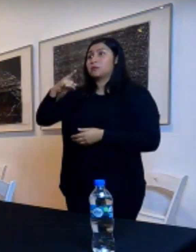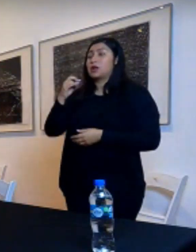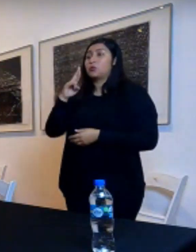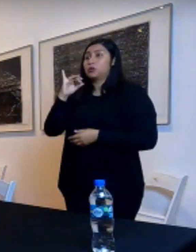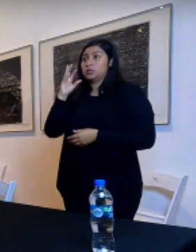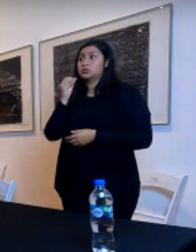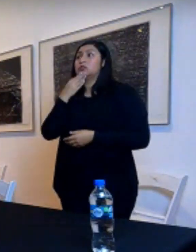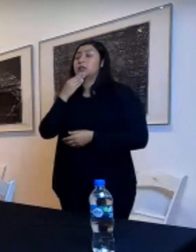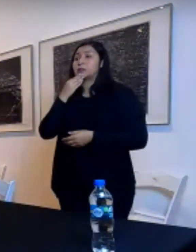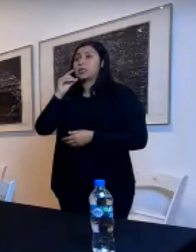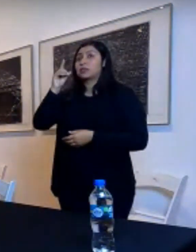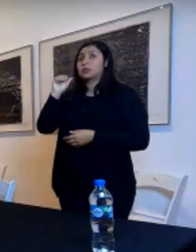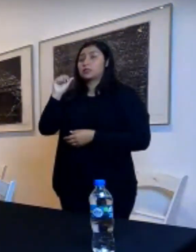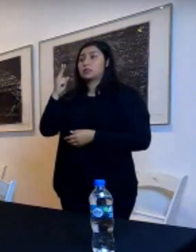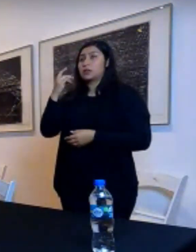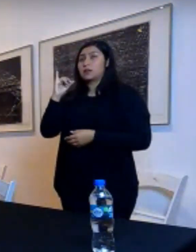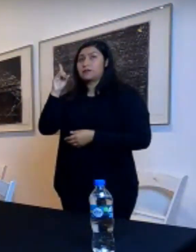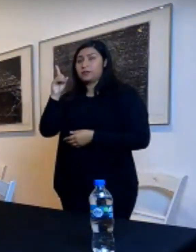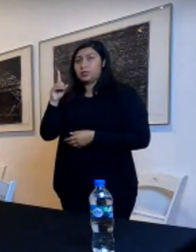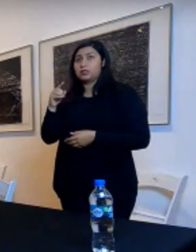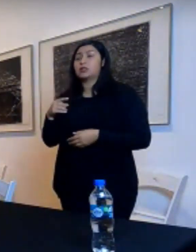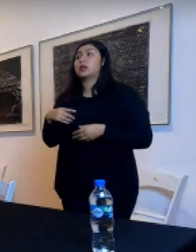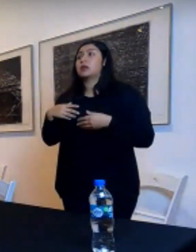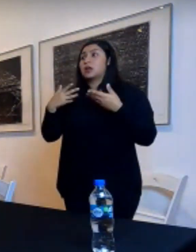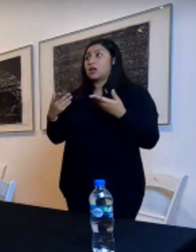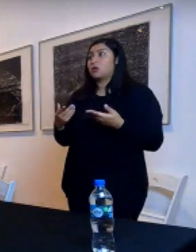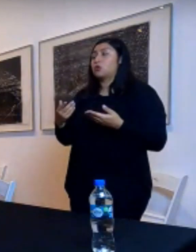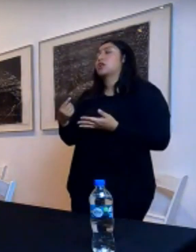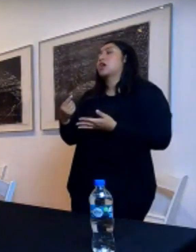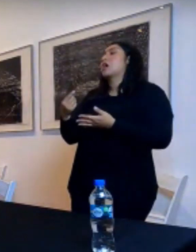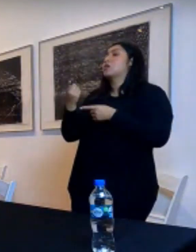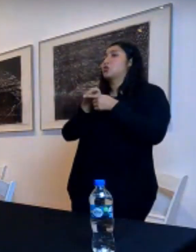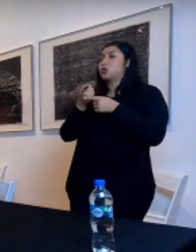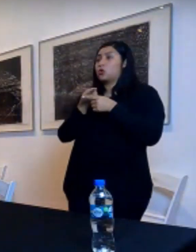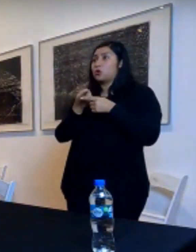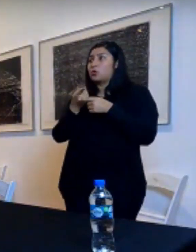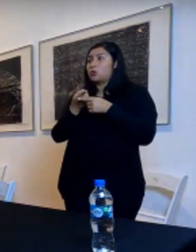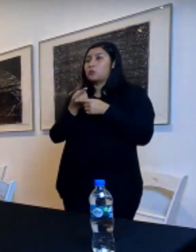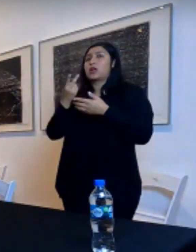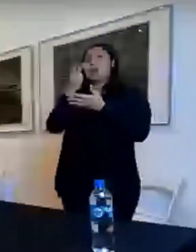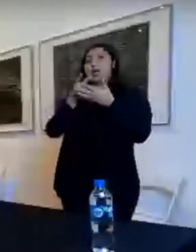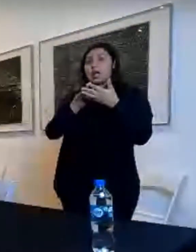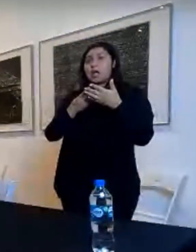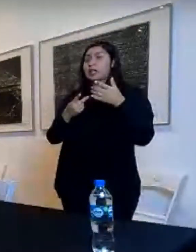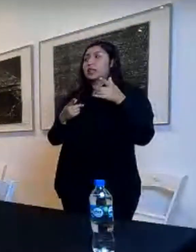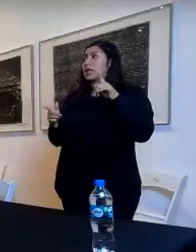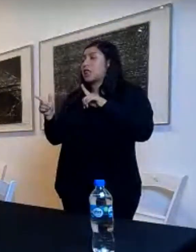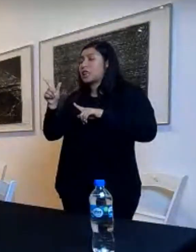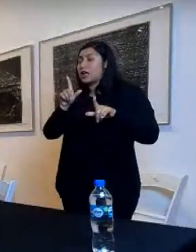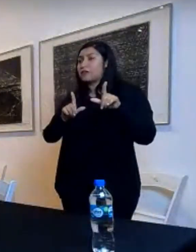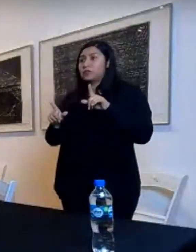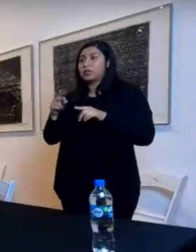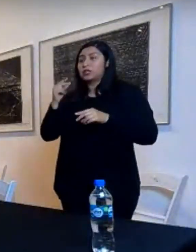Dobson para hablarnos sobre Barrio Arte, Laboratorio Creativo Barrio Arte, una experiencia de la cual tuvimos